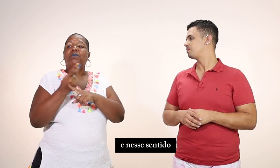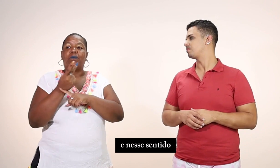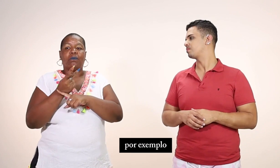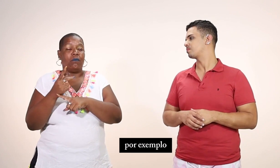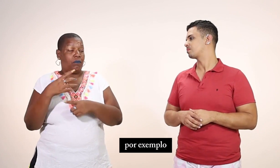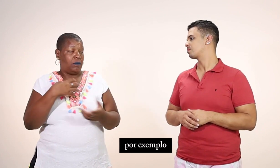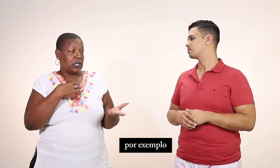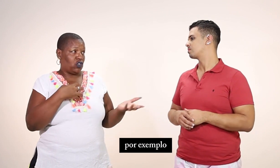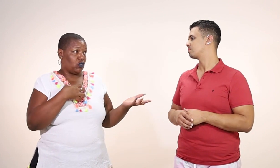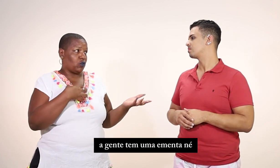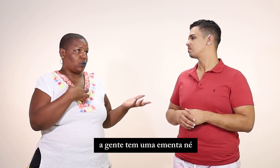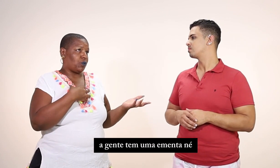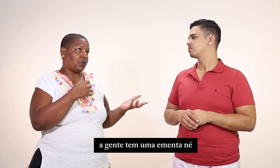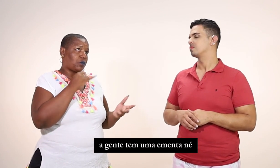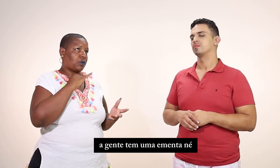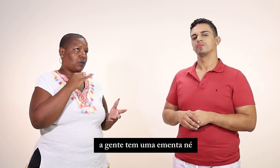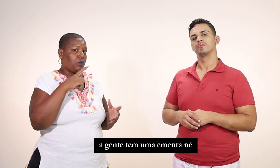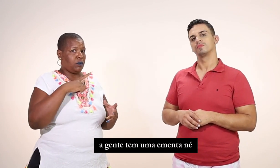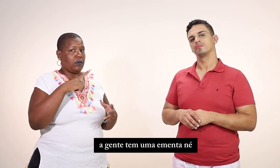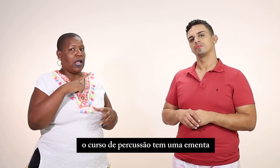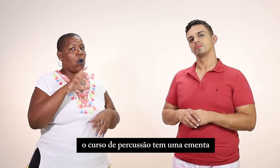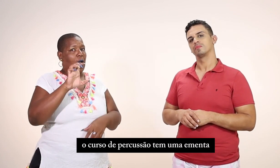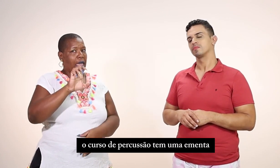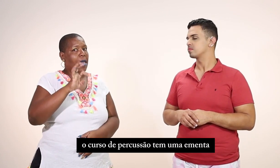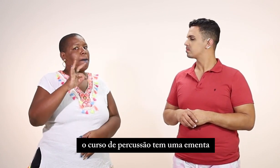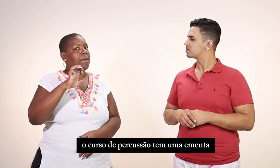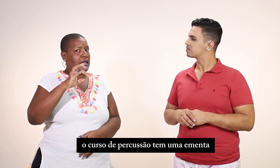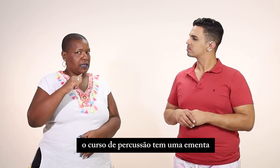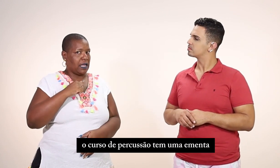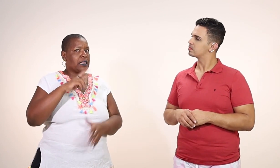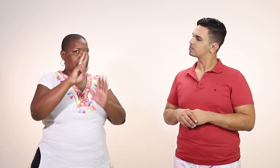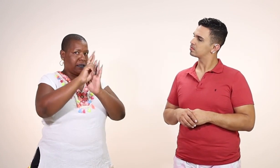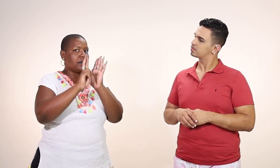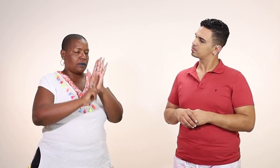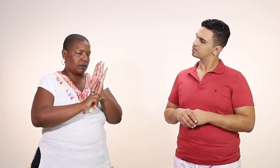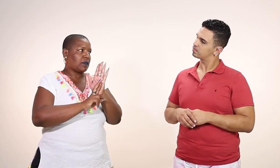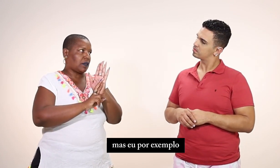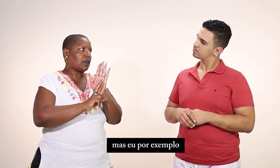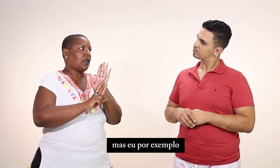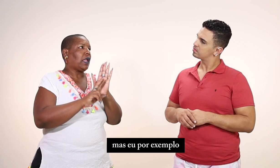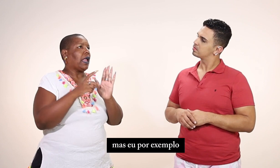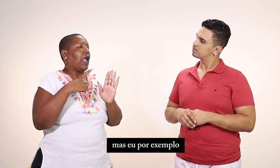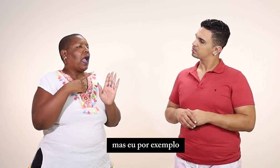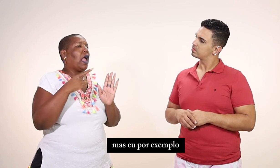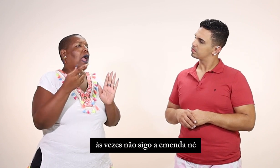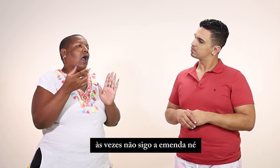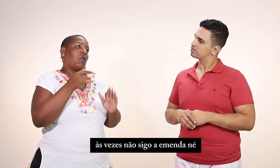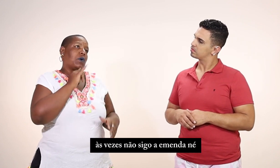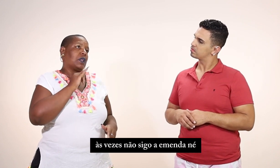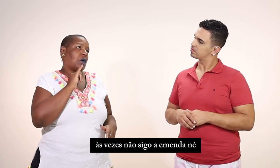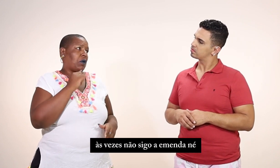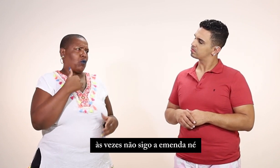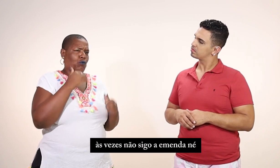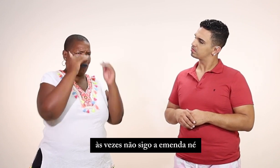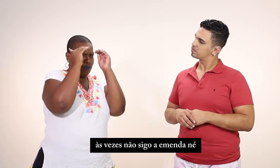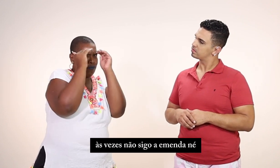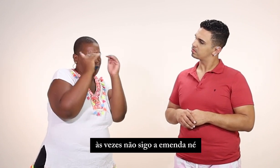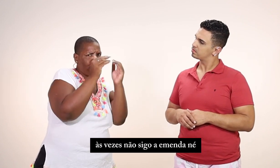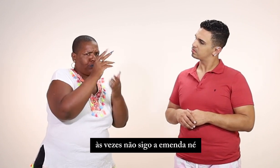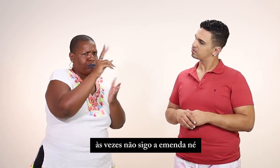por exemplo, a gente tem uma ementa, né? O curso de percussão tem uma ementa, mas eu, por exemplo, às vezes não sigo a ementa, né? Eu